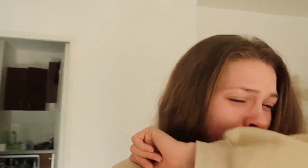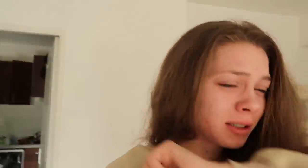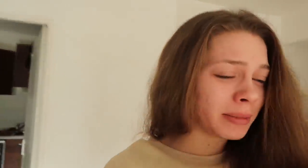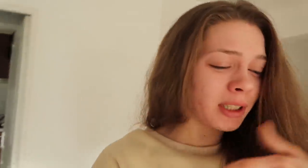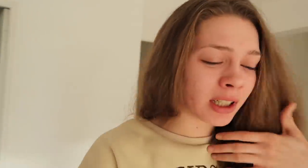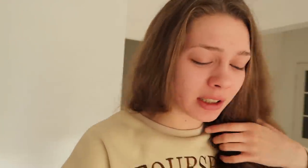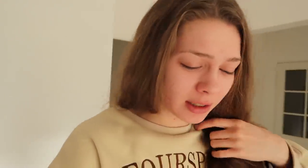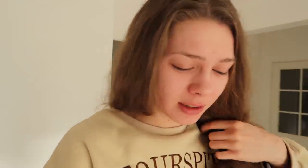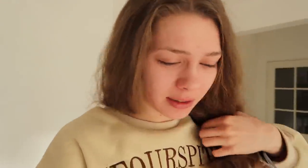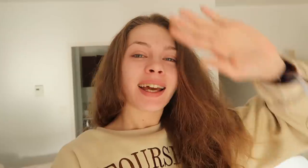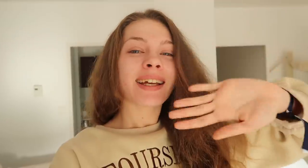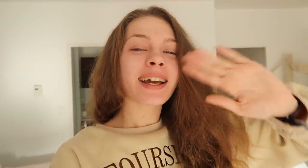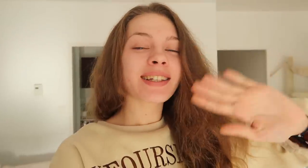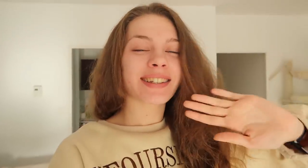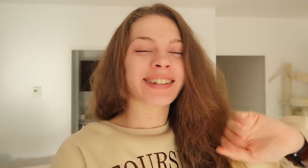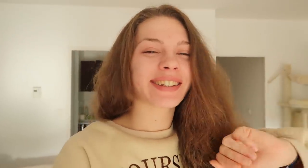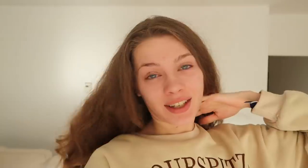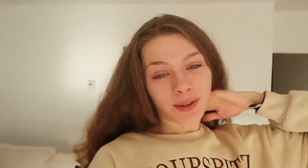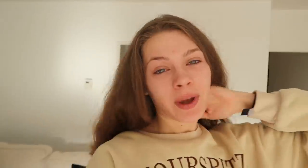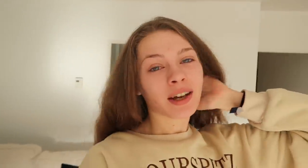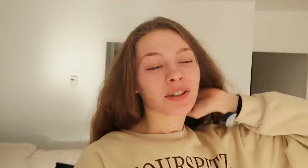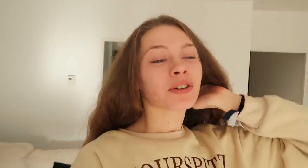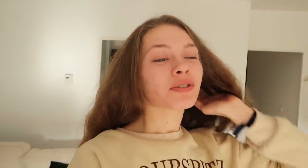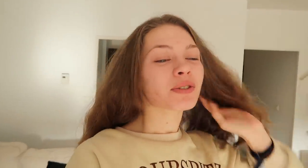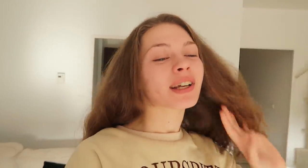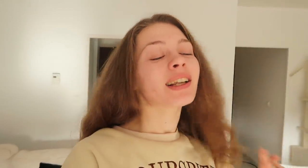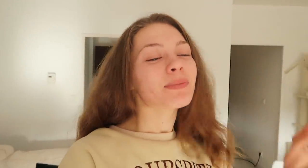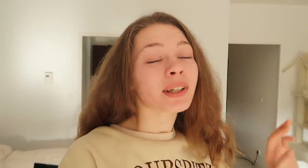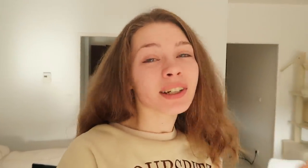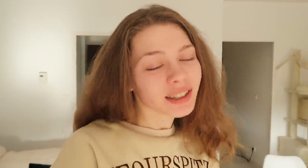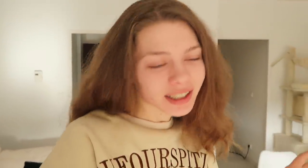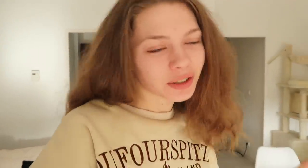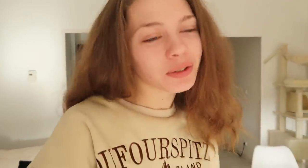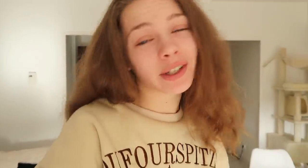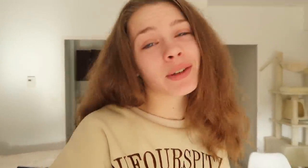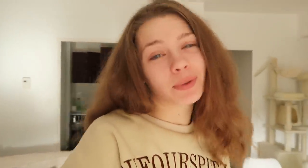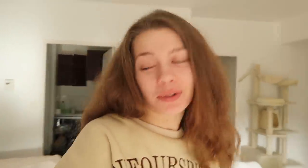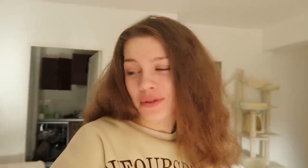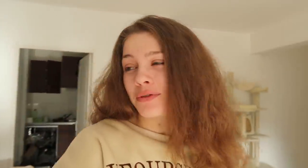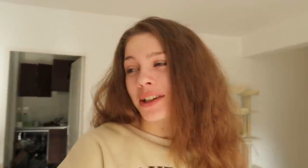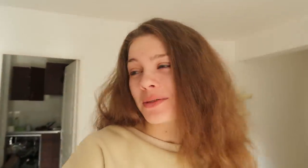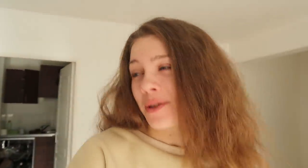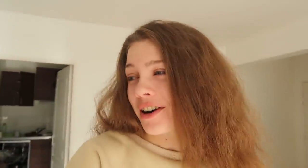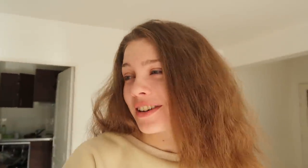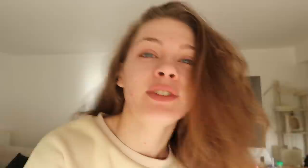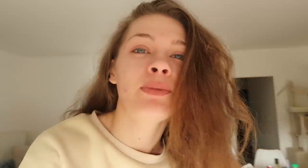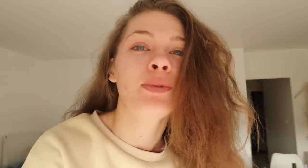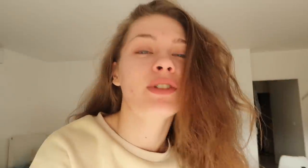Oh my god. Hey guys, j'espère que vous allez bien et que vous avez plus de voix que moi. Je vais me poser.